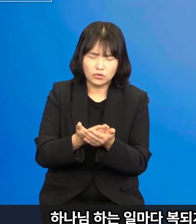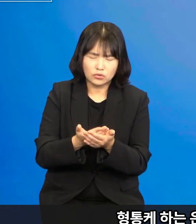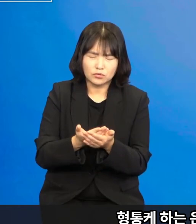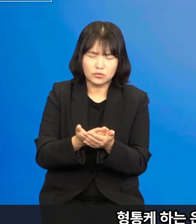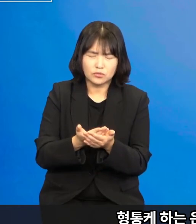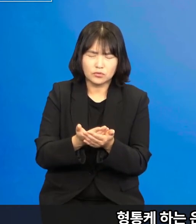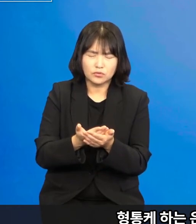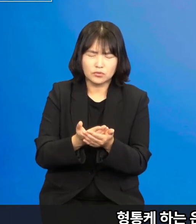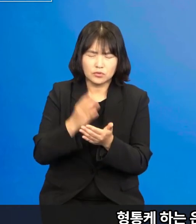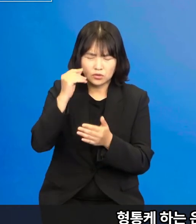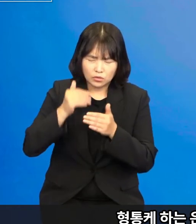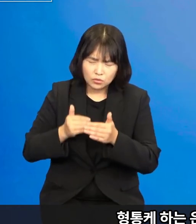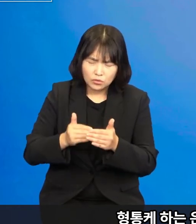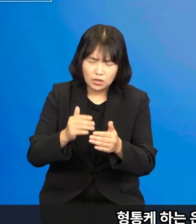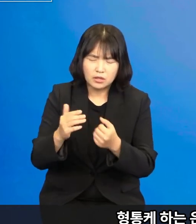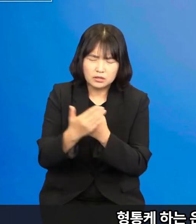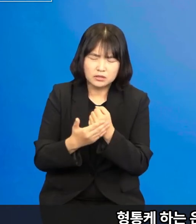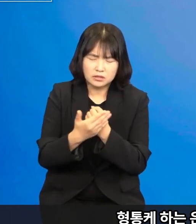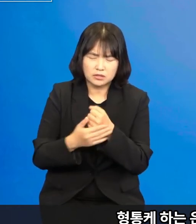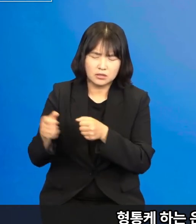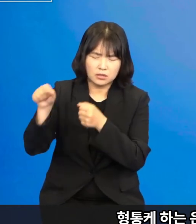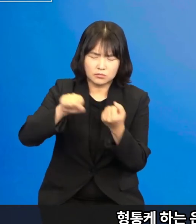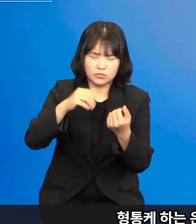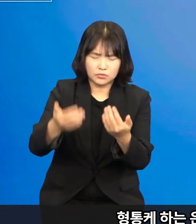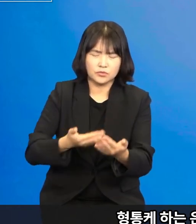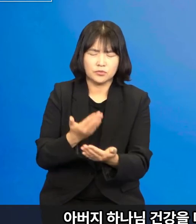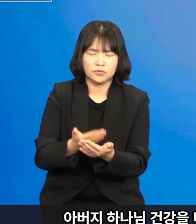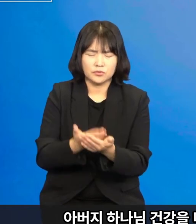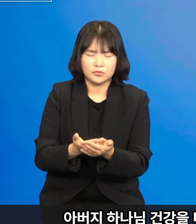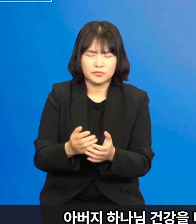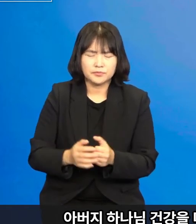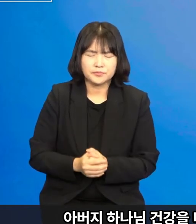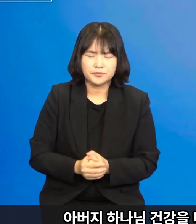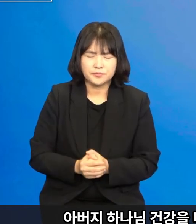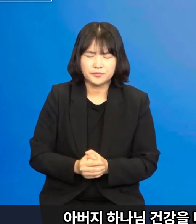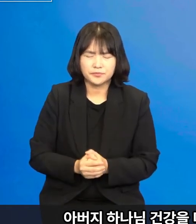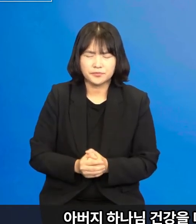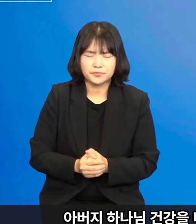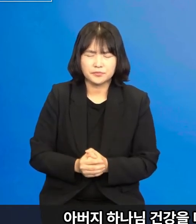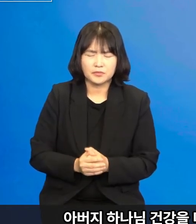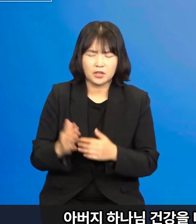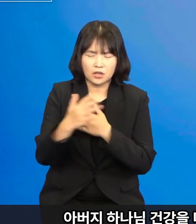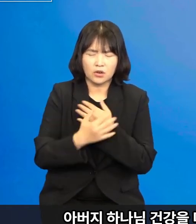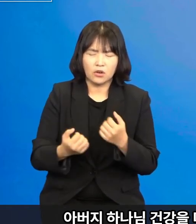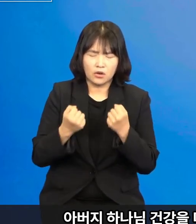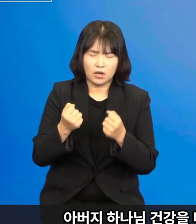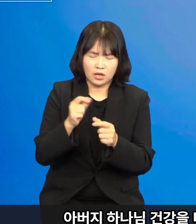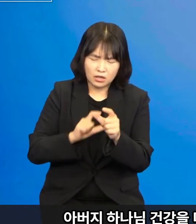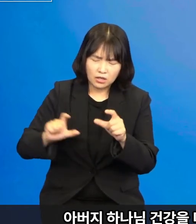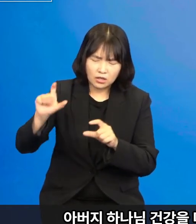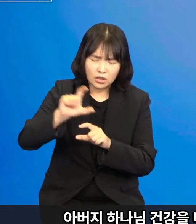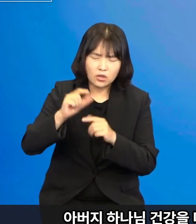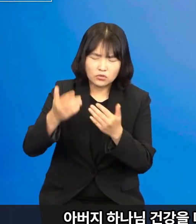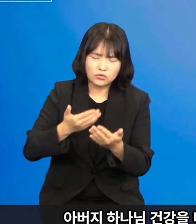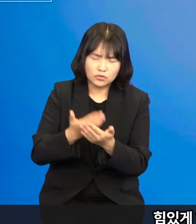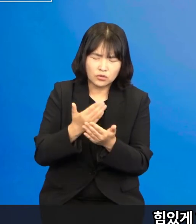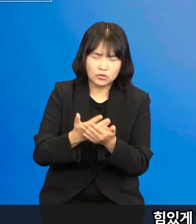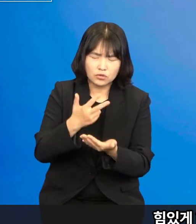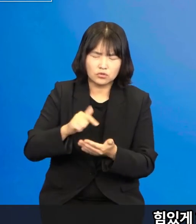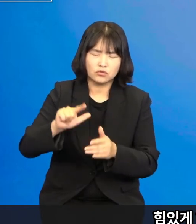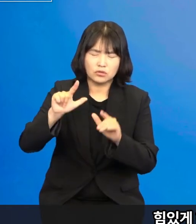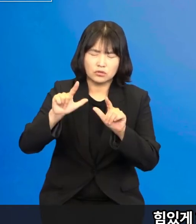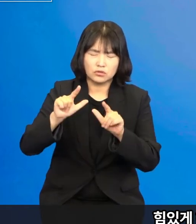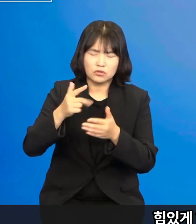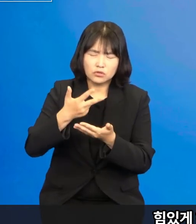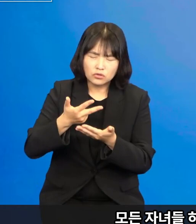주시고 형통케 하는 은혜를 부어 주시옵소서. 아버지 하나님, 건강을 더하여 주셔서 주의를 할 때에